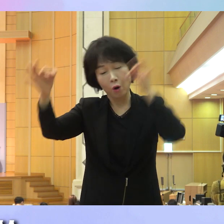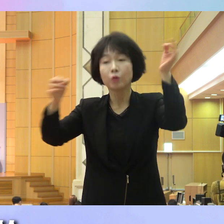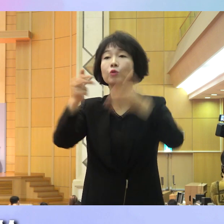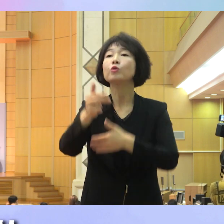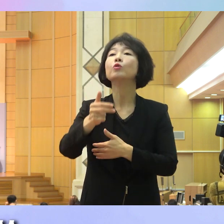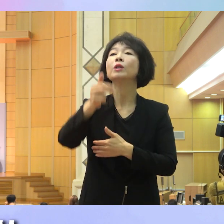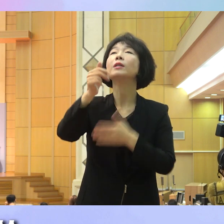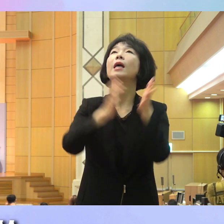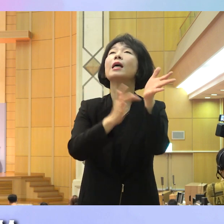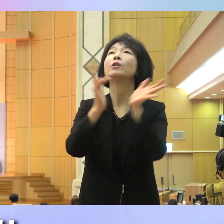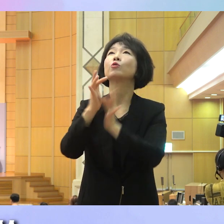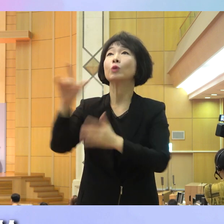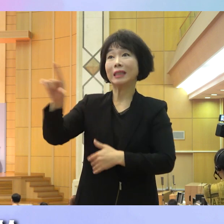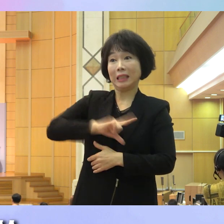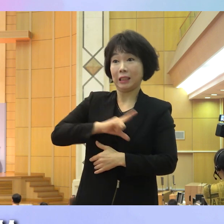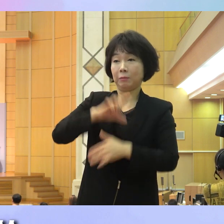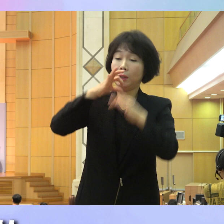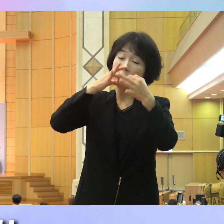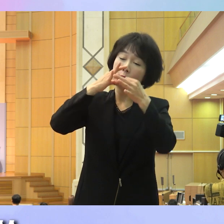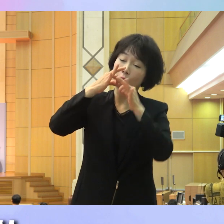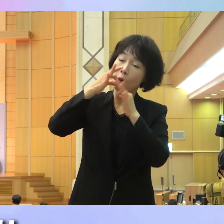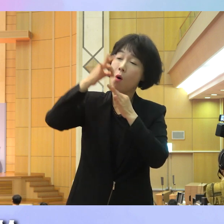부르시오. 예수 이름